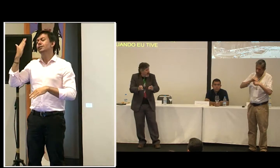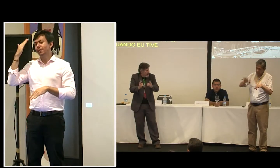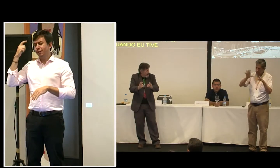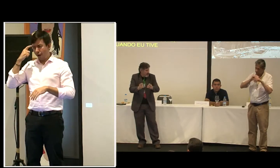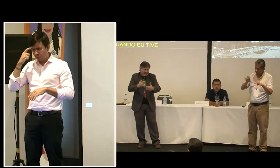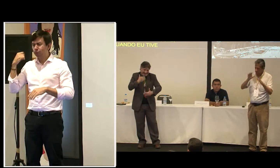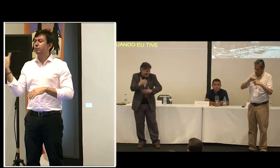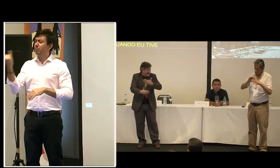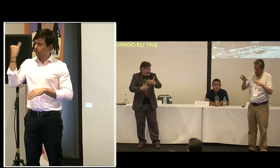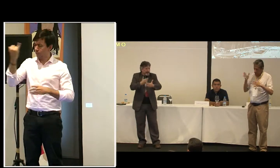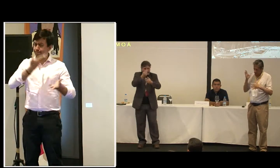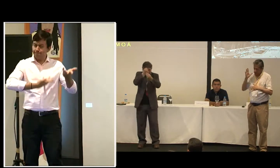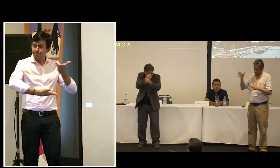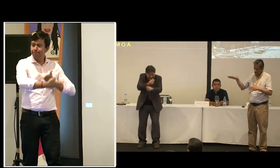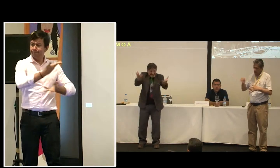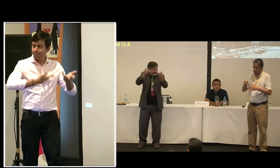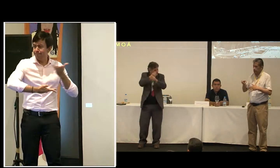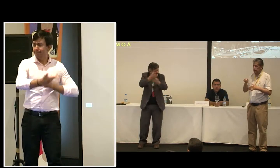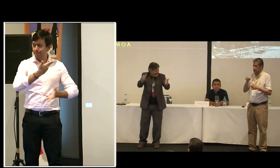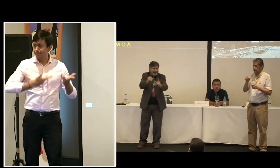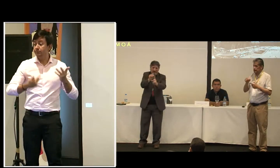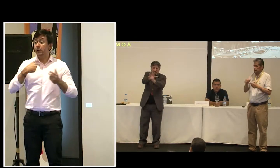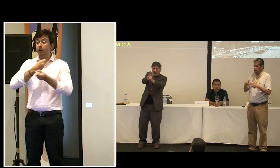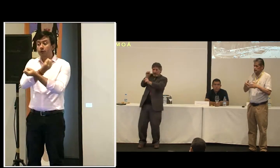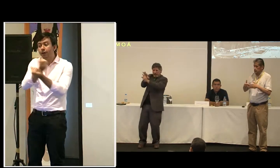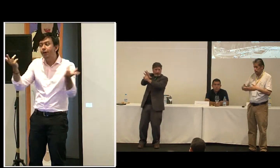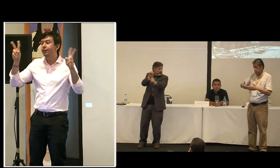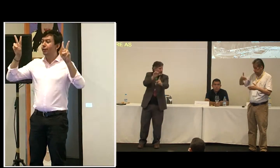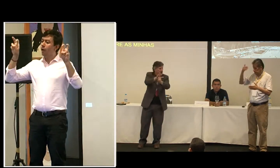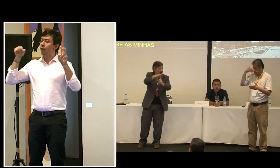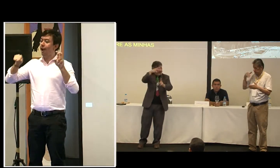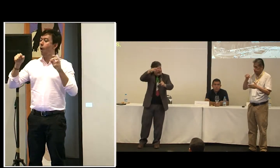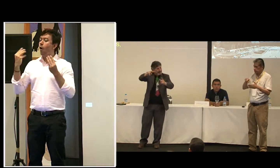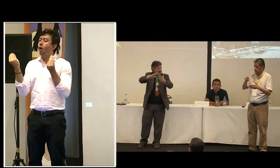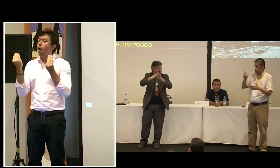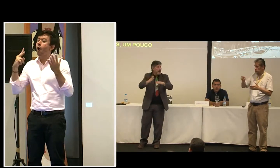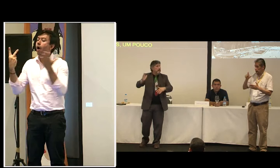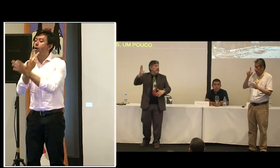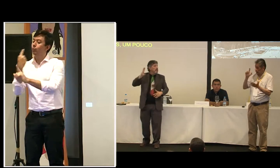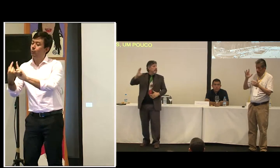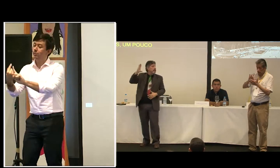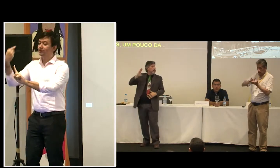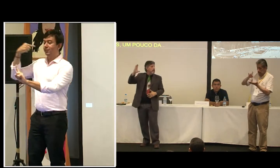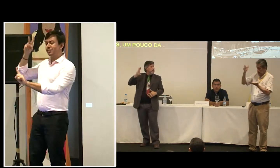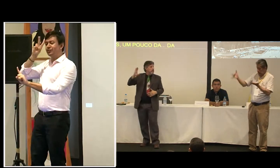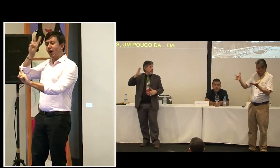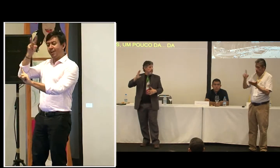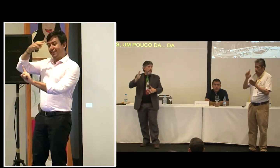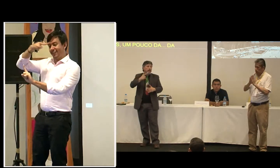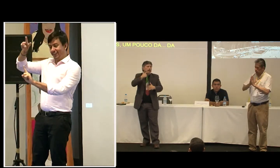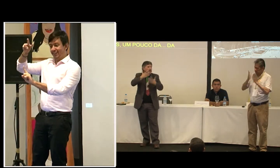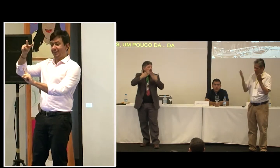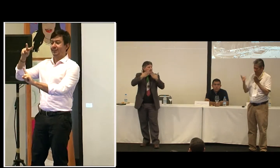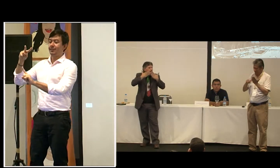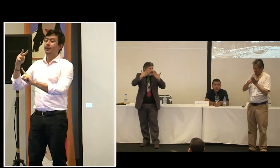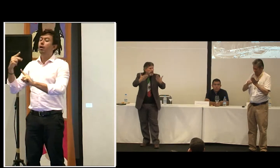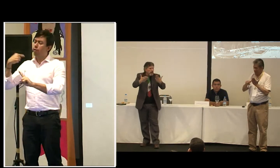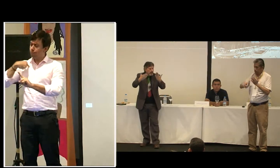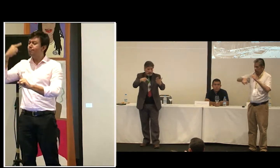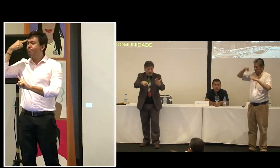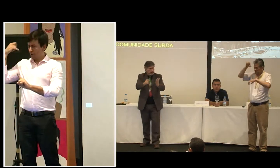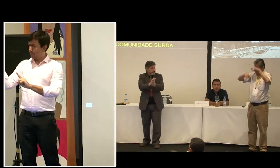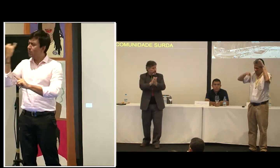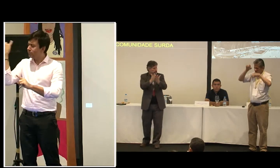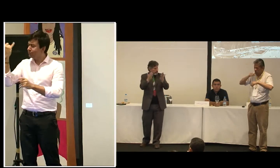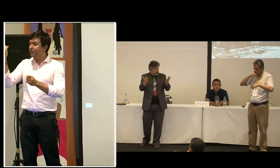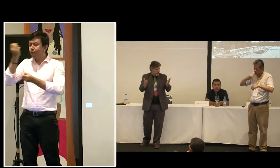experiências, um pouco da história da comunidade surda local. E eu gostaria de narrar essa história para vocês sobre o